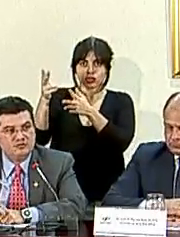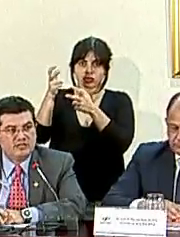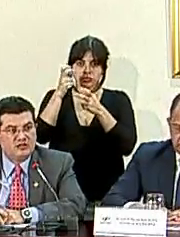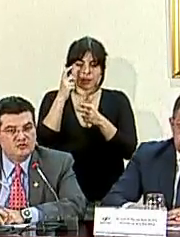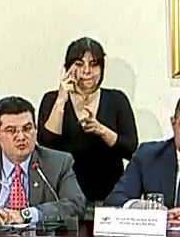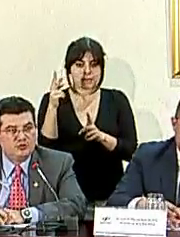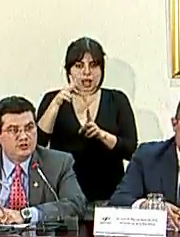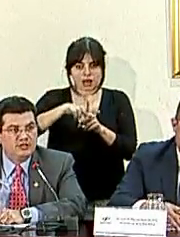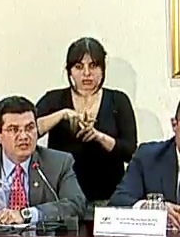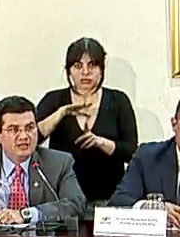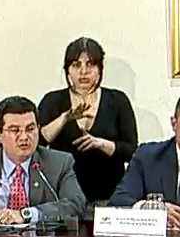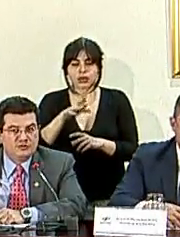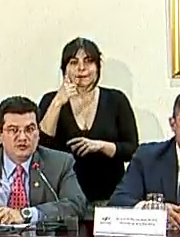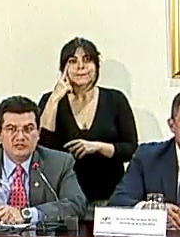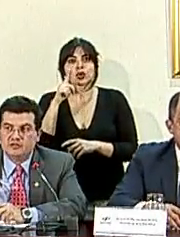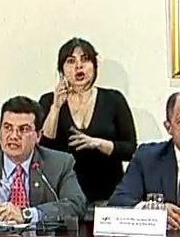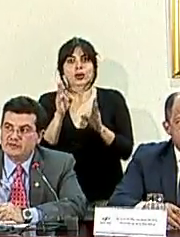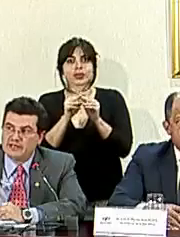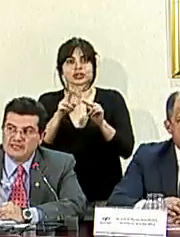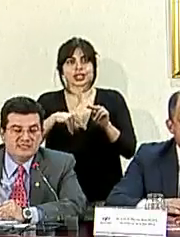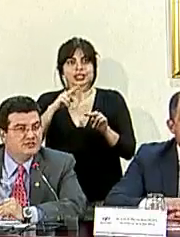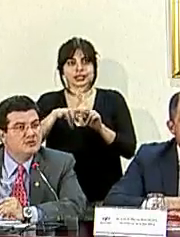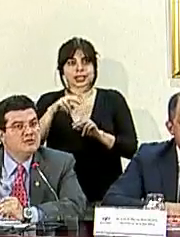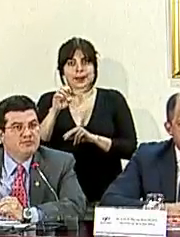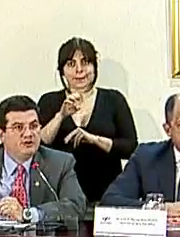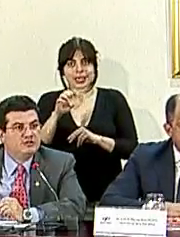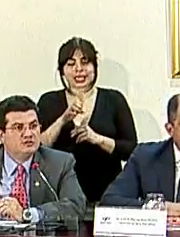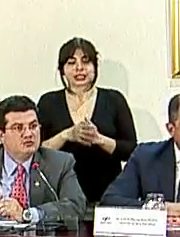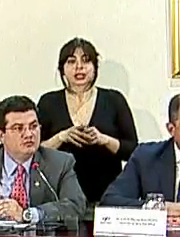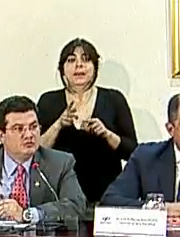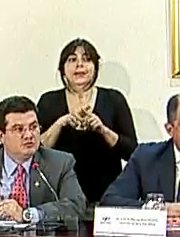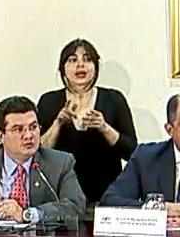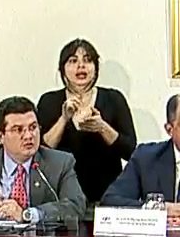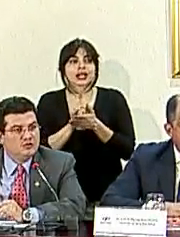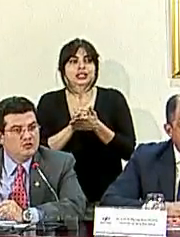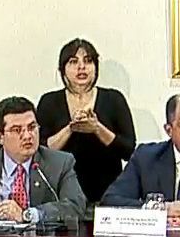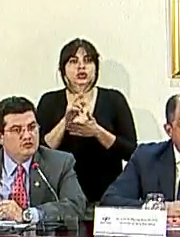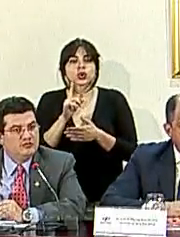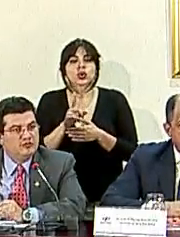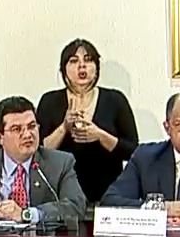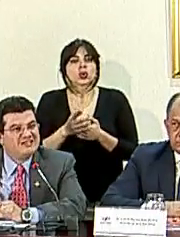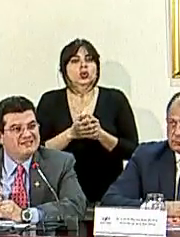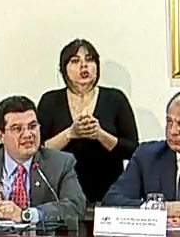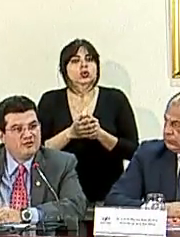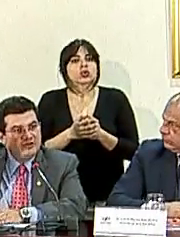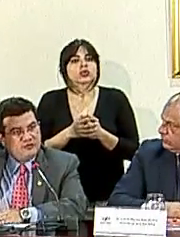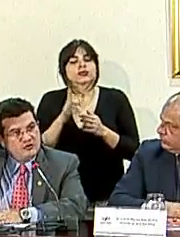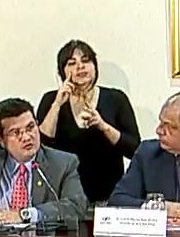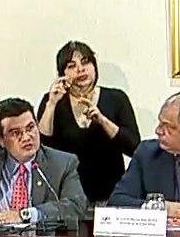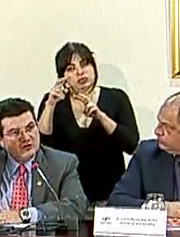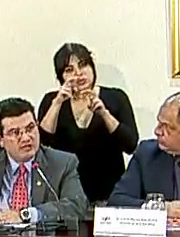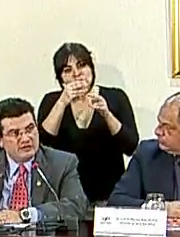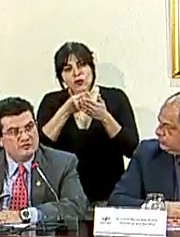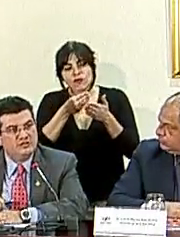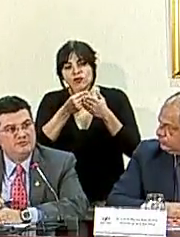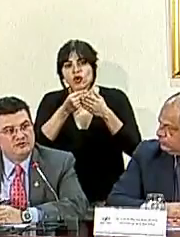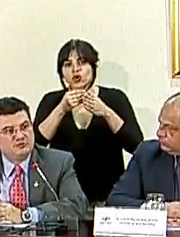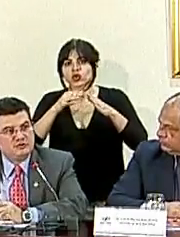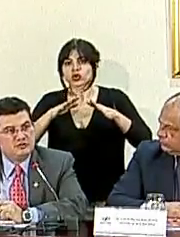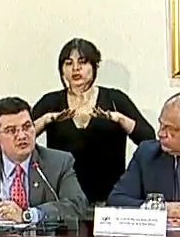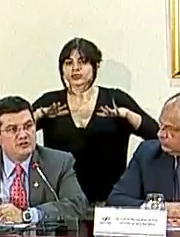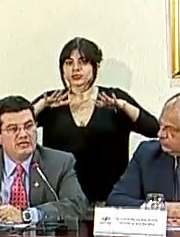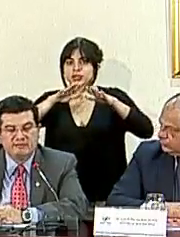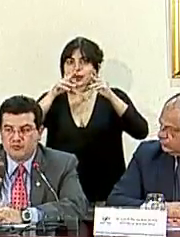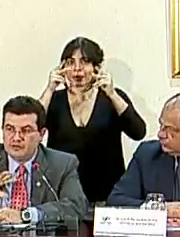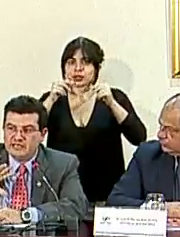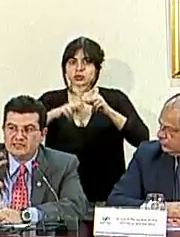ser ejecutados por la Comisión Nacional de Emergencias, pero eso es un rastreo de fondos a lo largo del